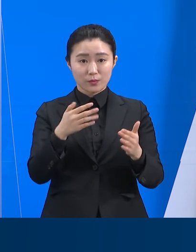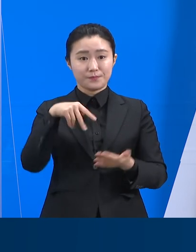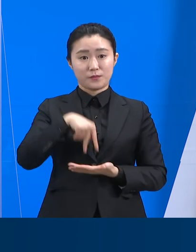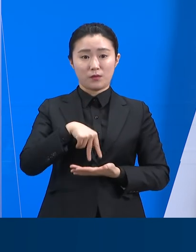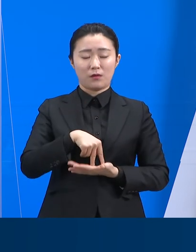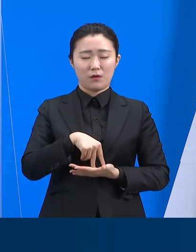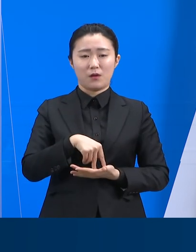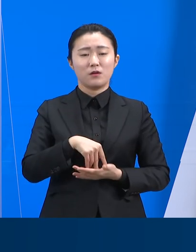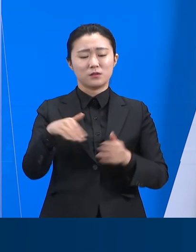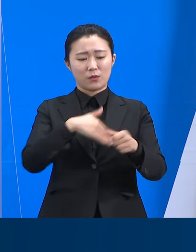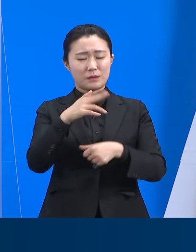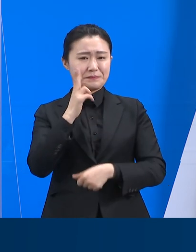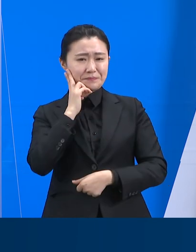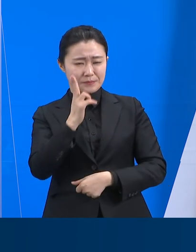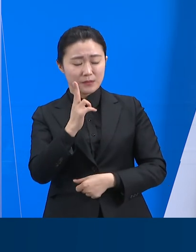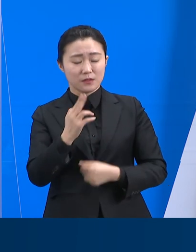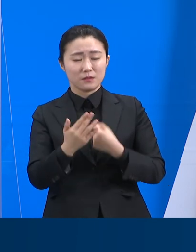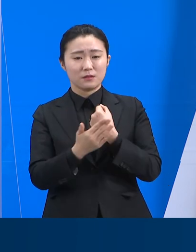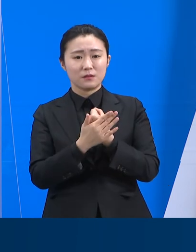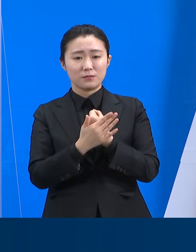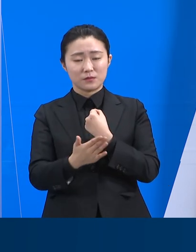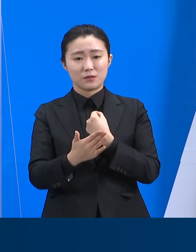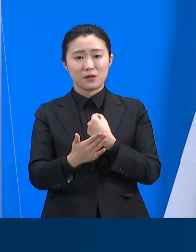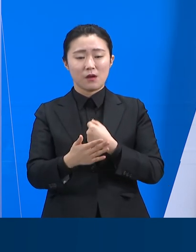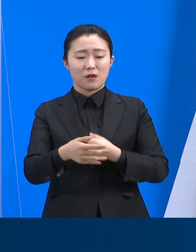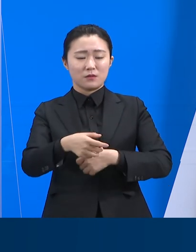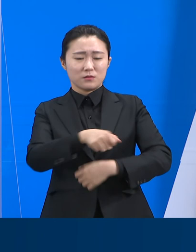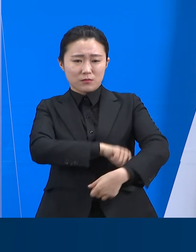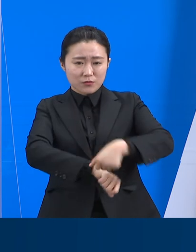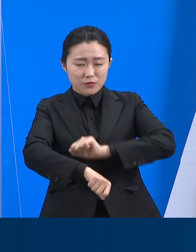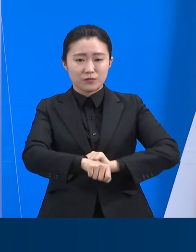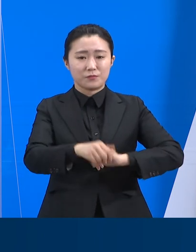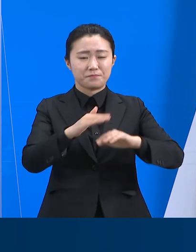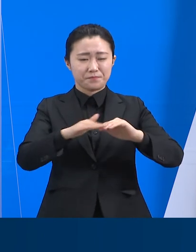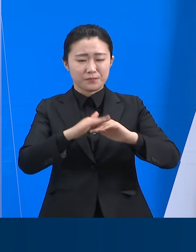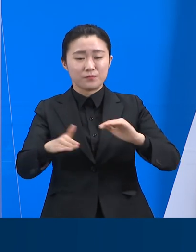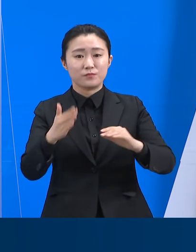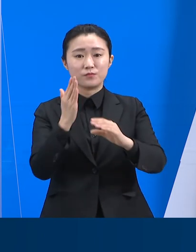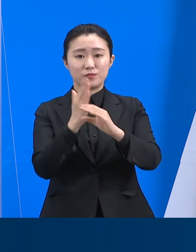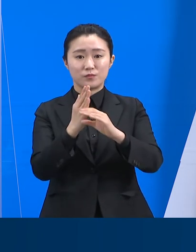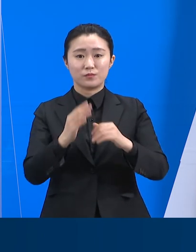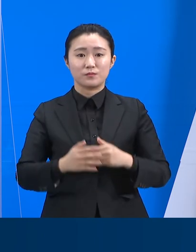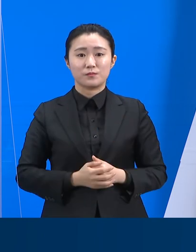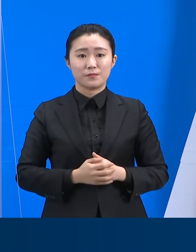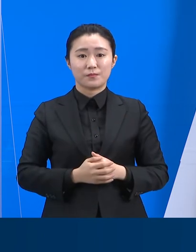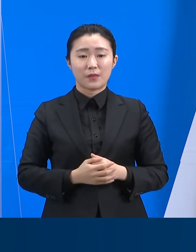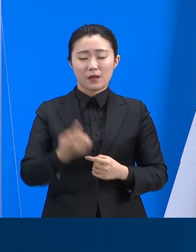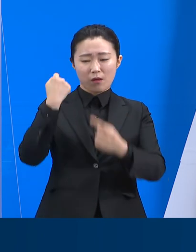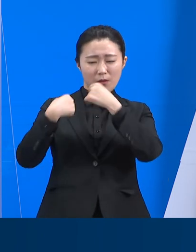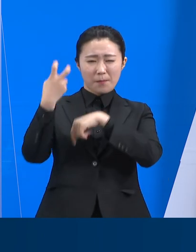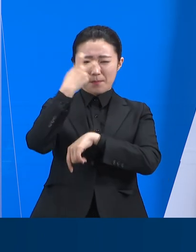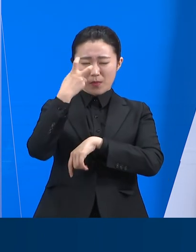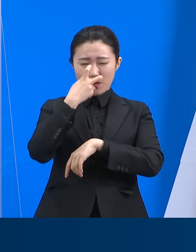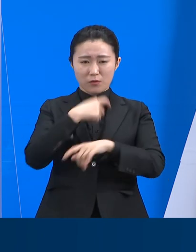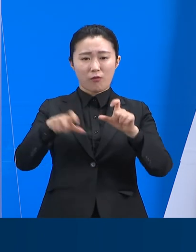인식하고 적극적으로 대처하고 있습니다. 역학조사를 강화하고 선별검사를 집중